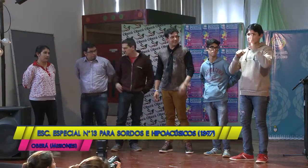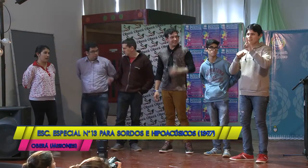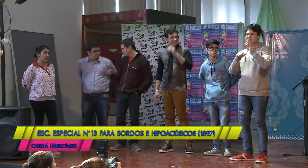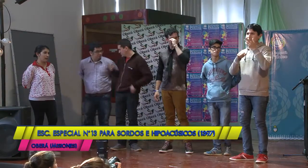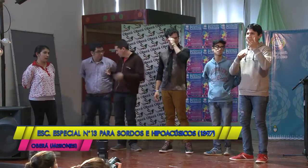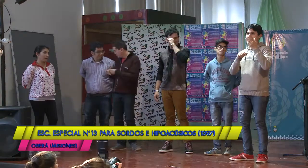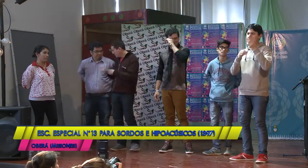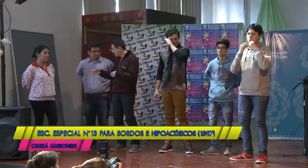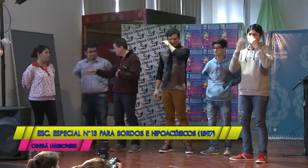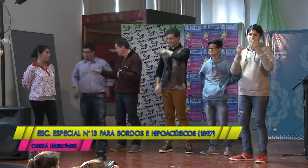Con respecto a la televisión,